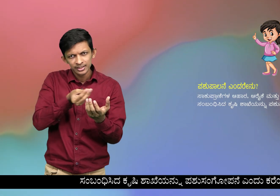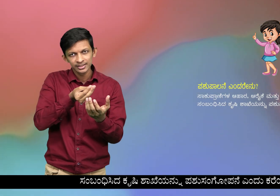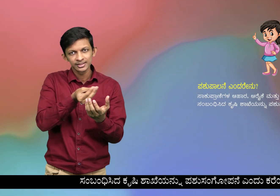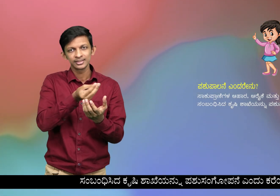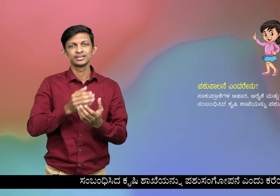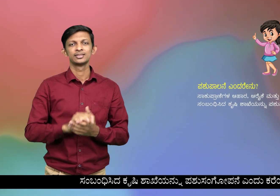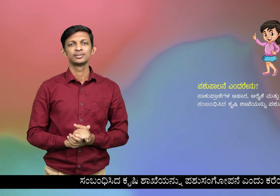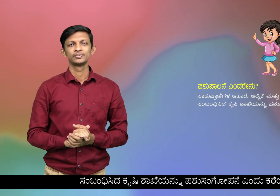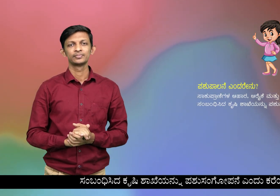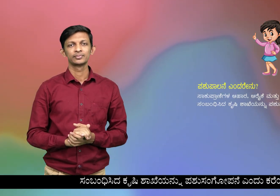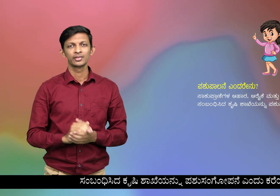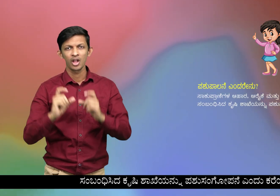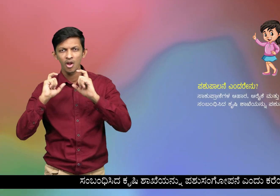ಎಂದು ಕರೆಯಲಾಗುತ್ತದೆ.